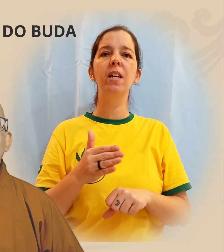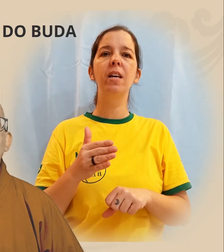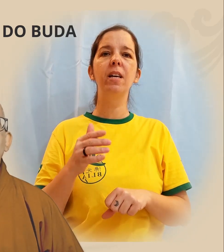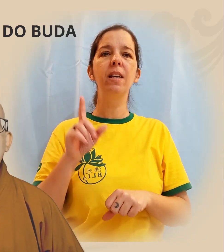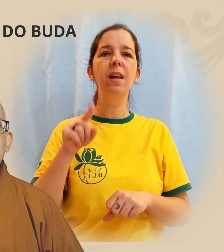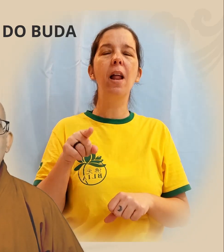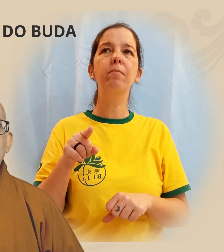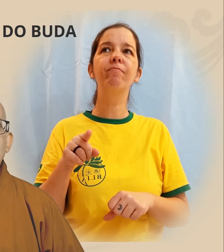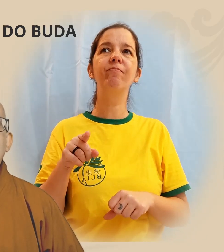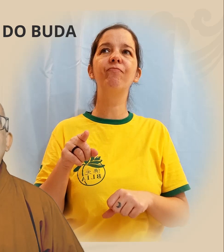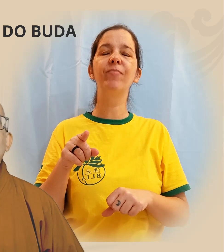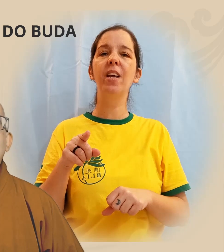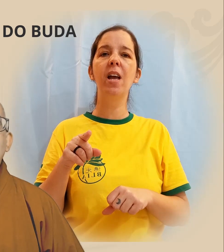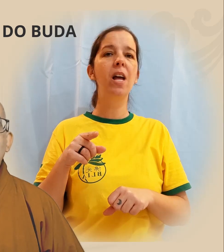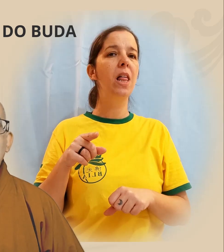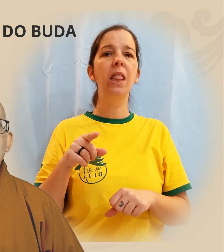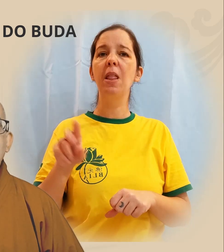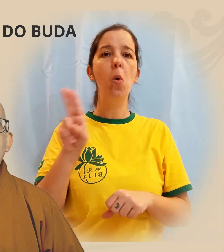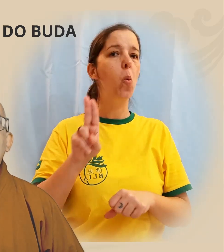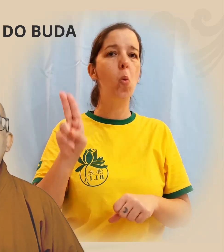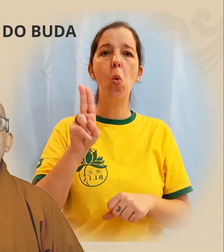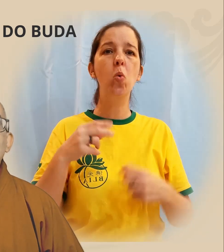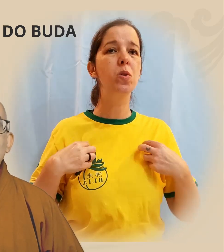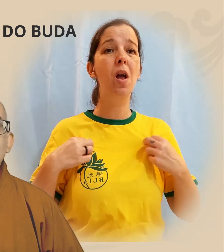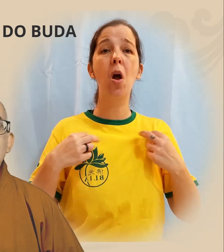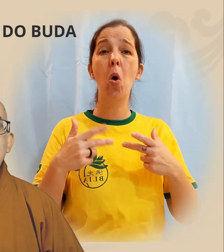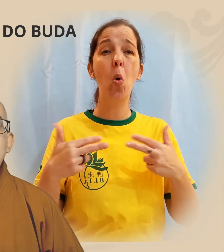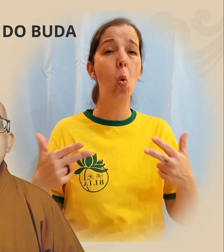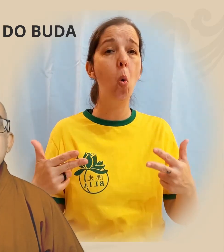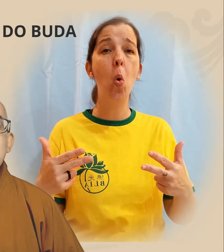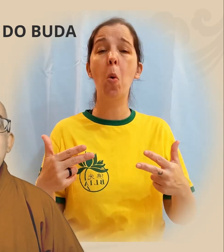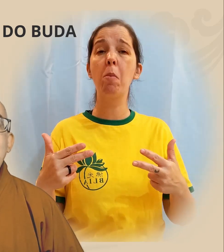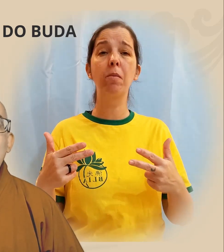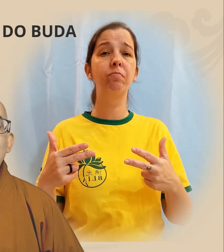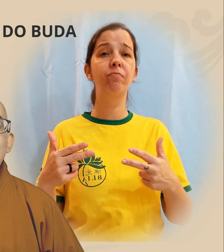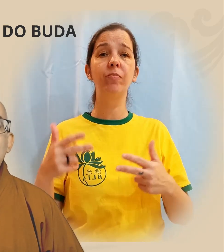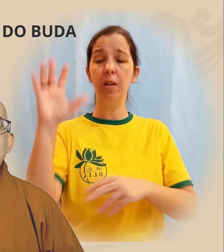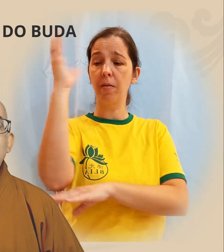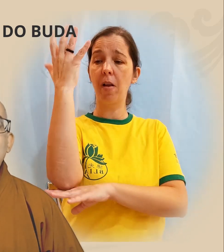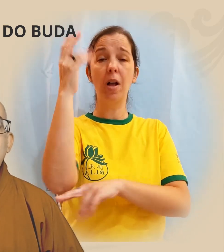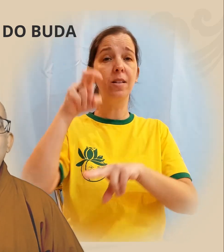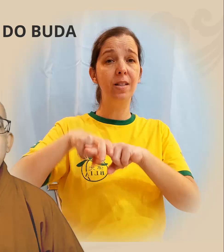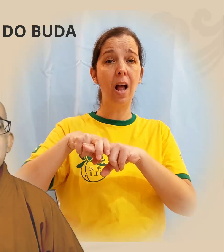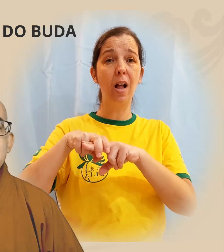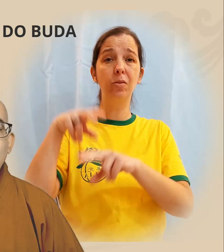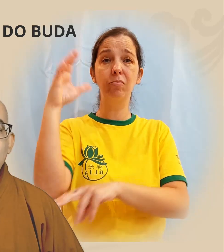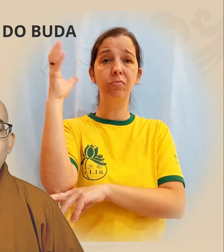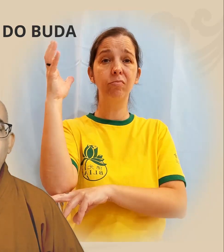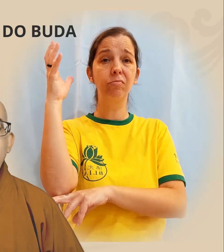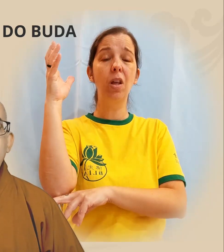expostos ao frio, ao calor, à chuva, sem nenhum tipo de